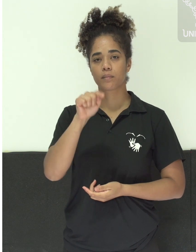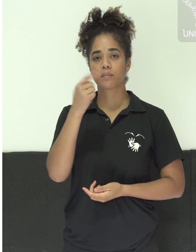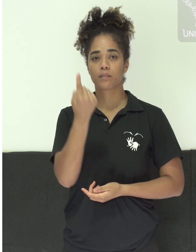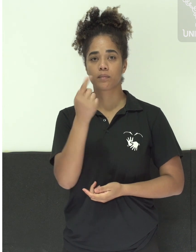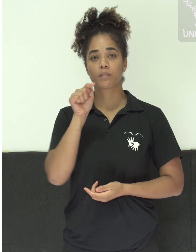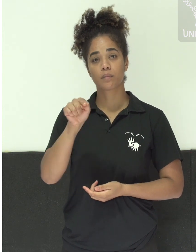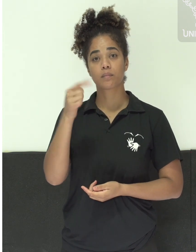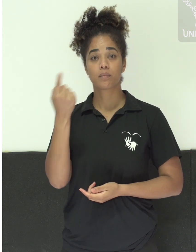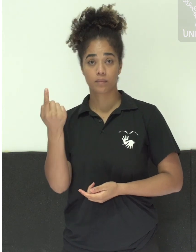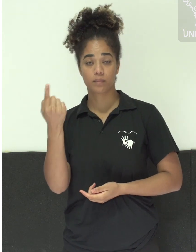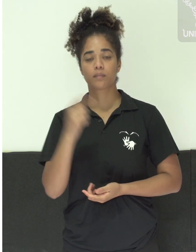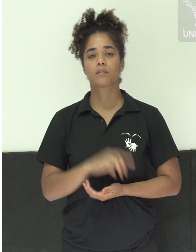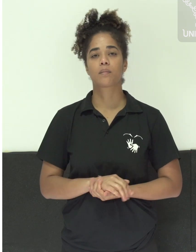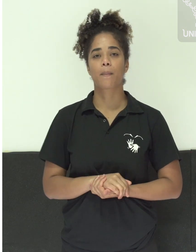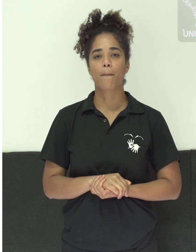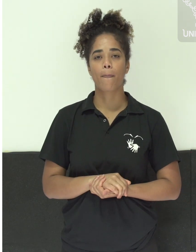7.3.4.1.1.